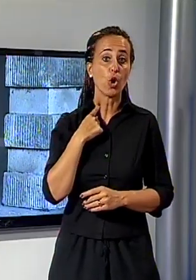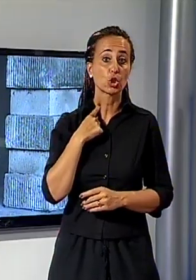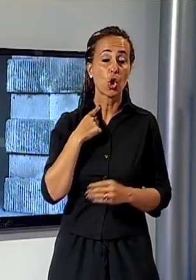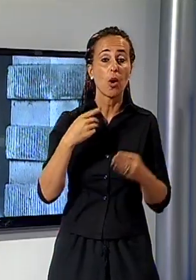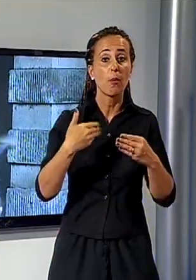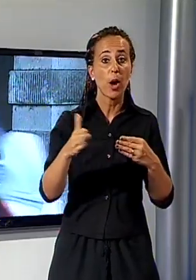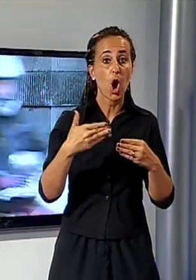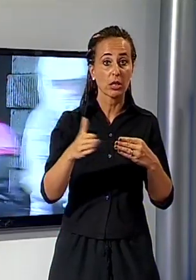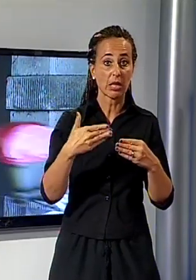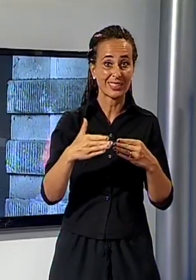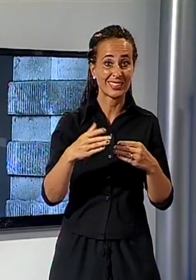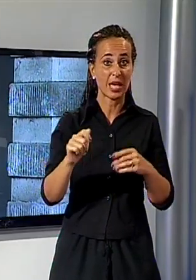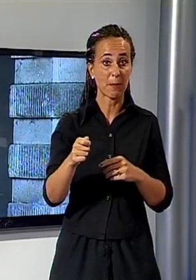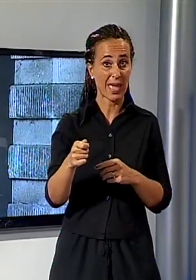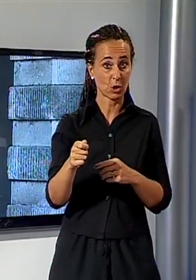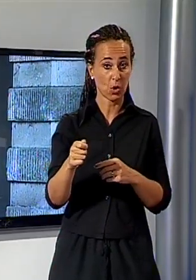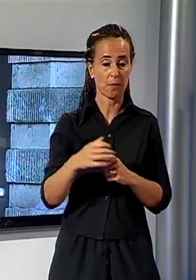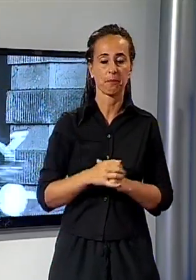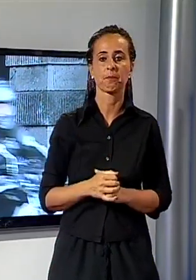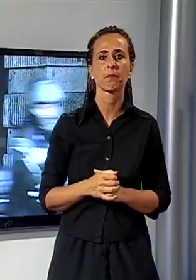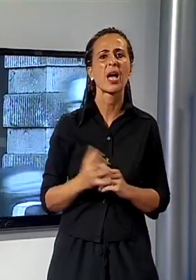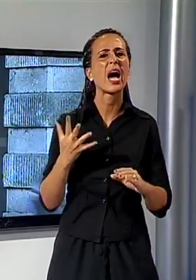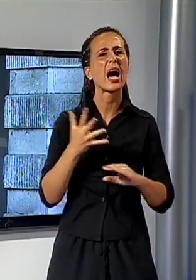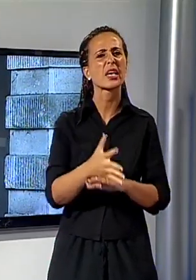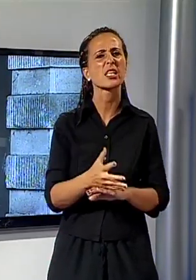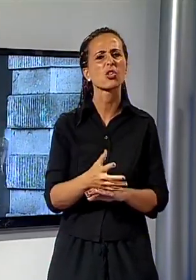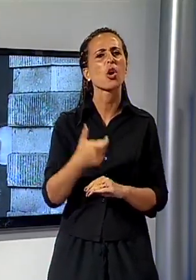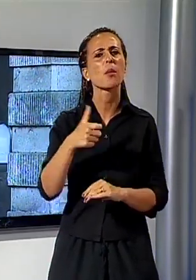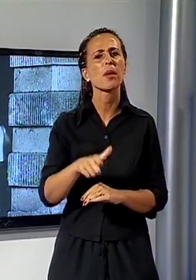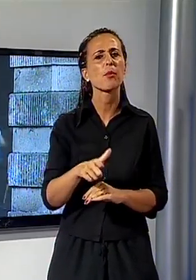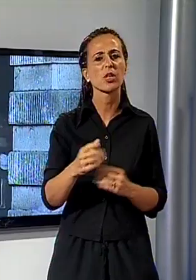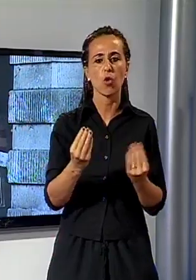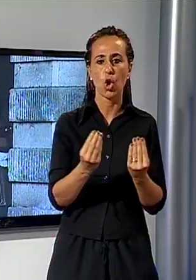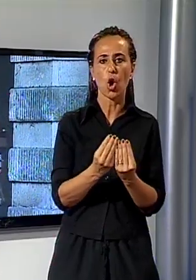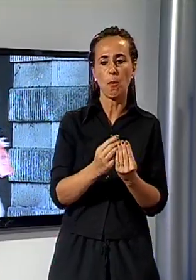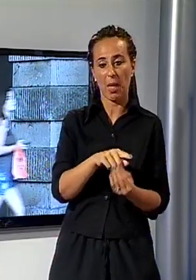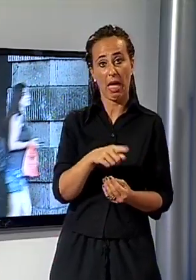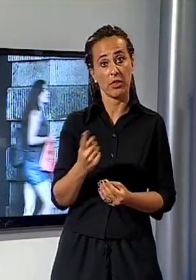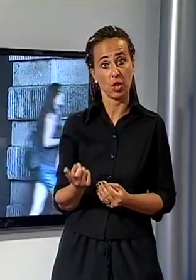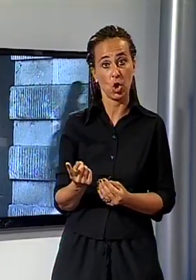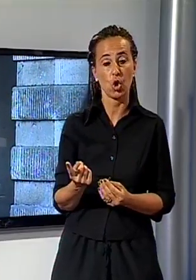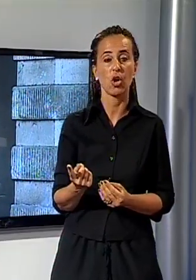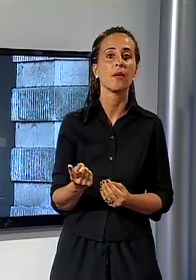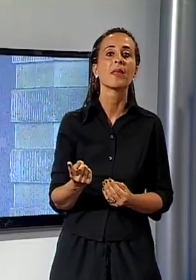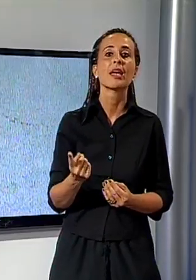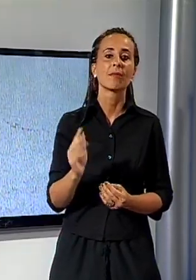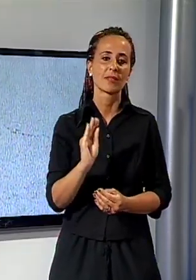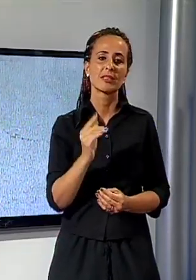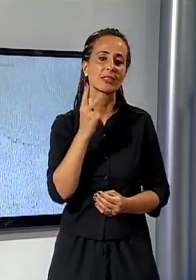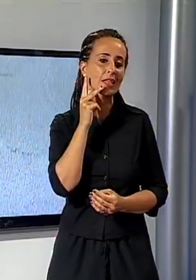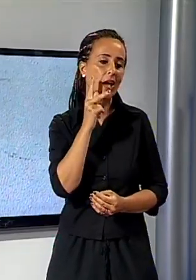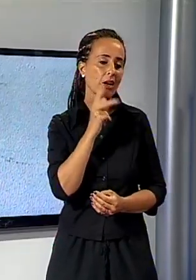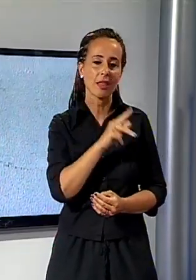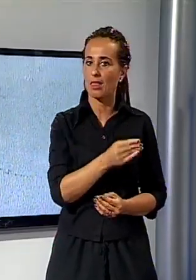gli addetti anche nella fase del trasloco, in modo che questo avvenga nel miglior modo possibile. La prossima settimana è in programma un